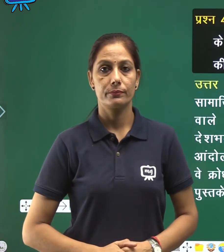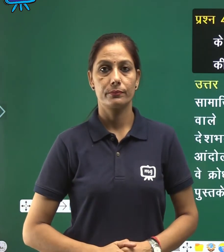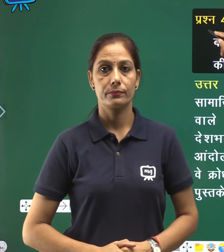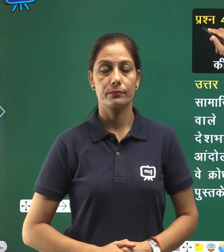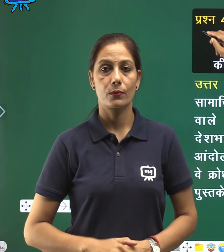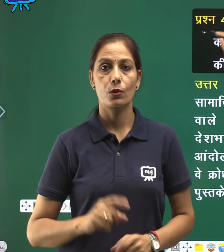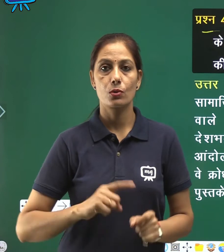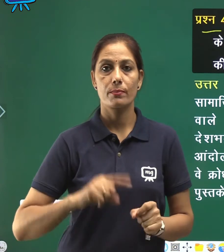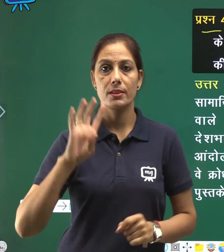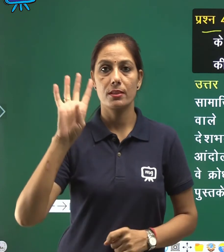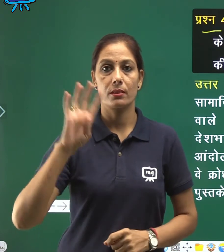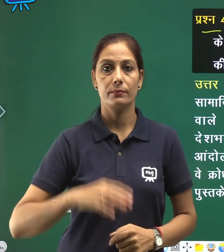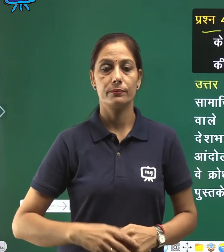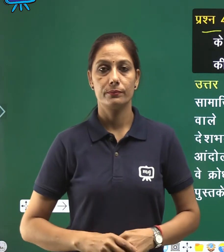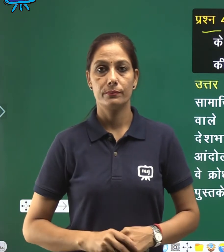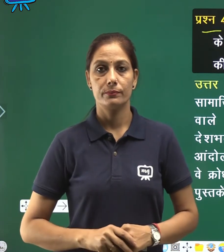प्रश्न 4,